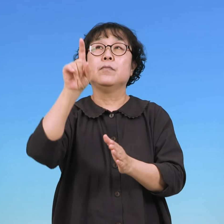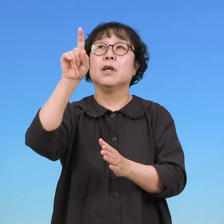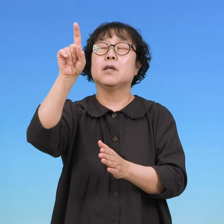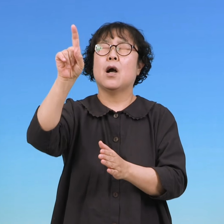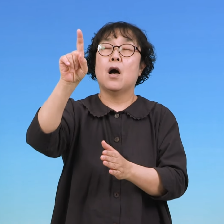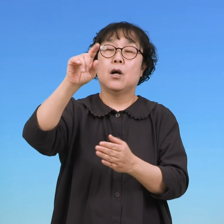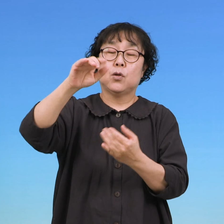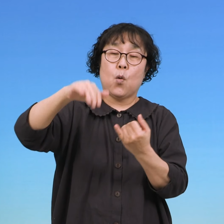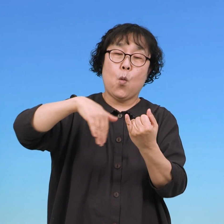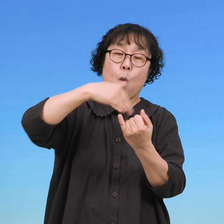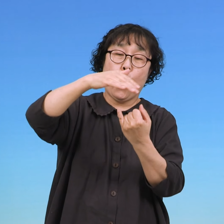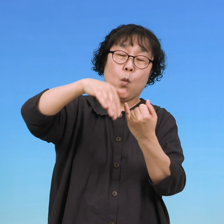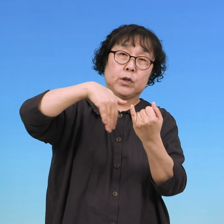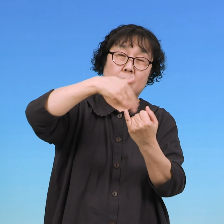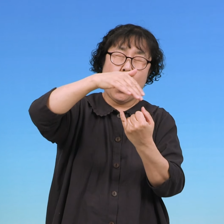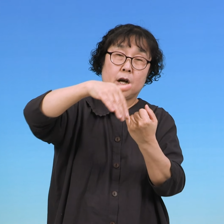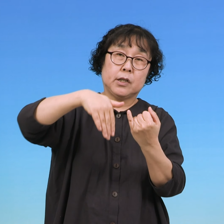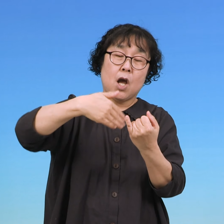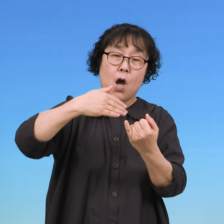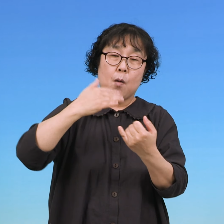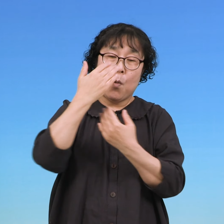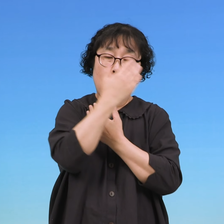저 동정녀 몸에서